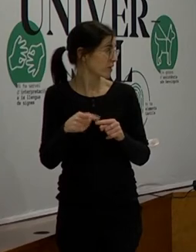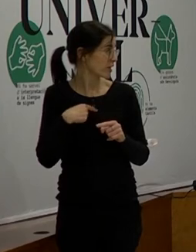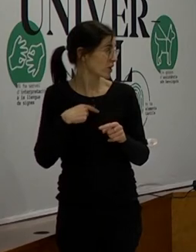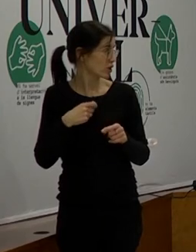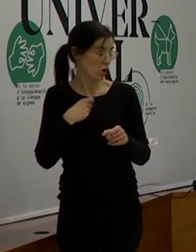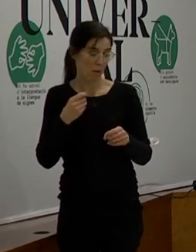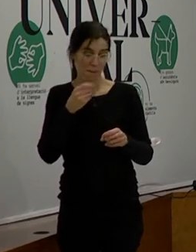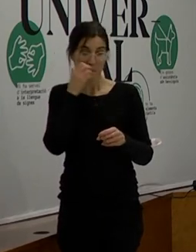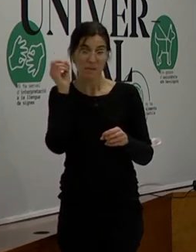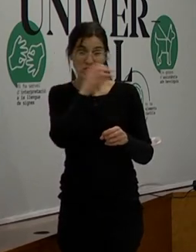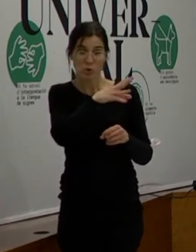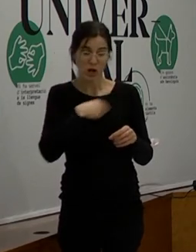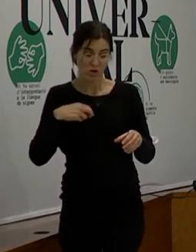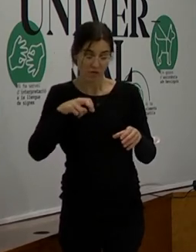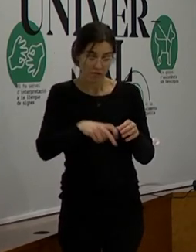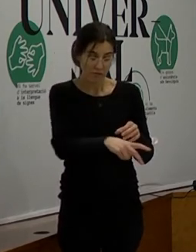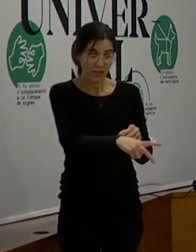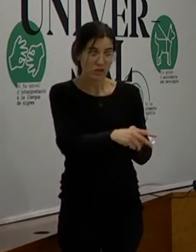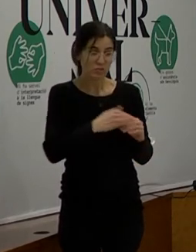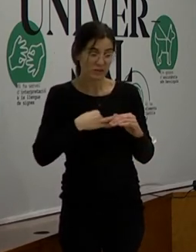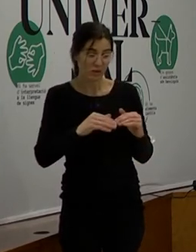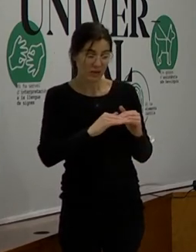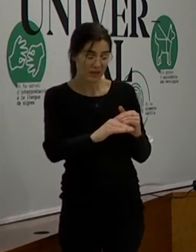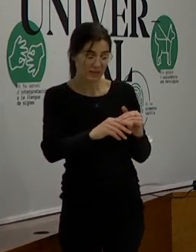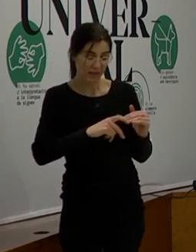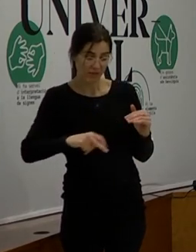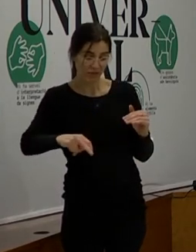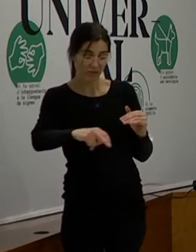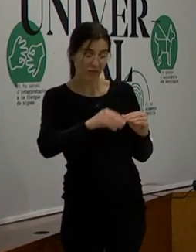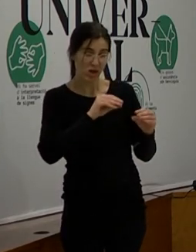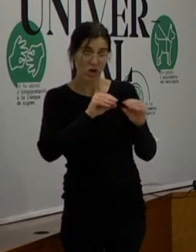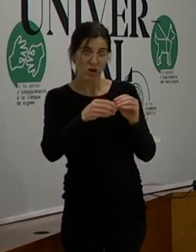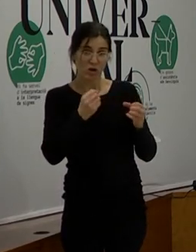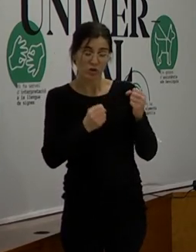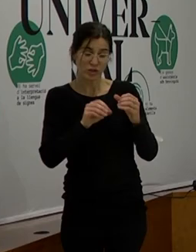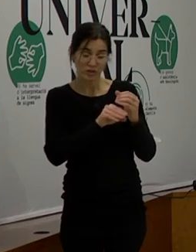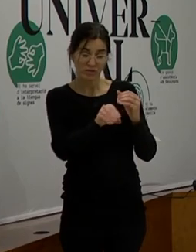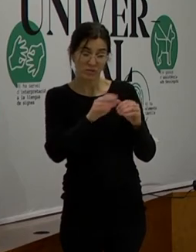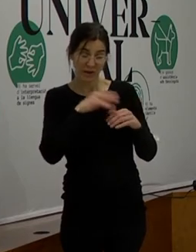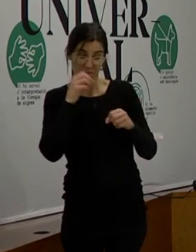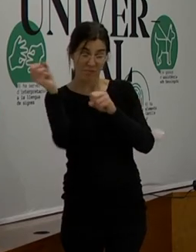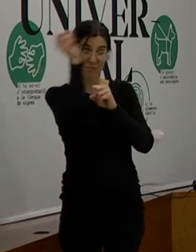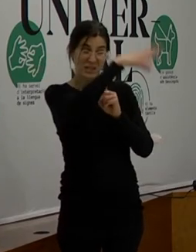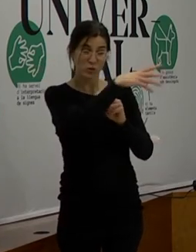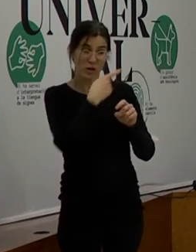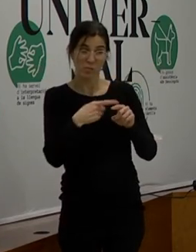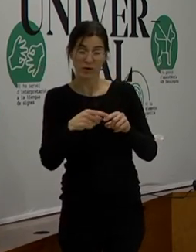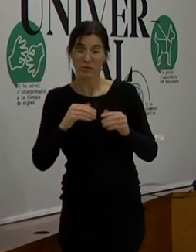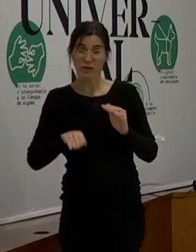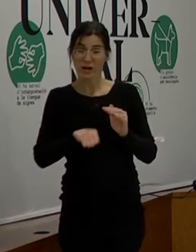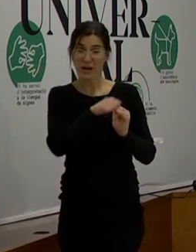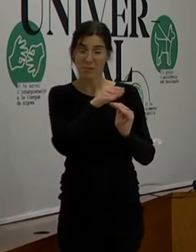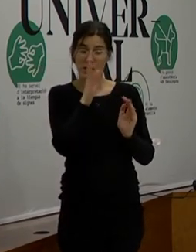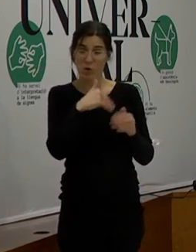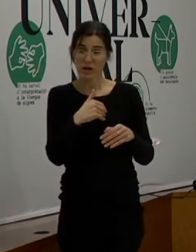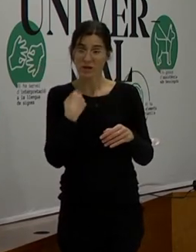escombraries, baixo i tinc que anar per la calçada que els cotxes venen pels cotxes per poder tirar, perquè no hi ha una rampeta